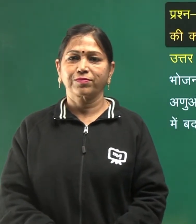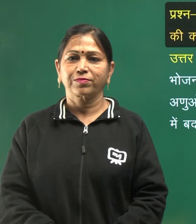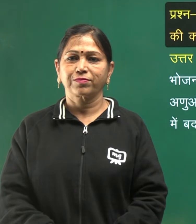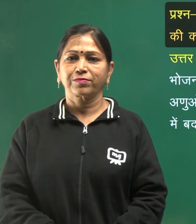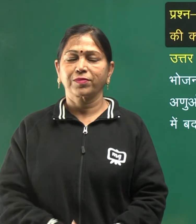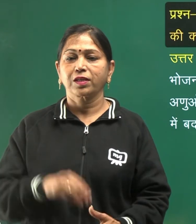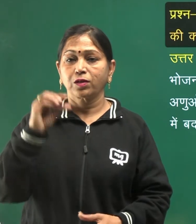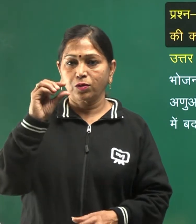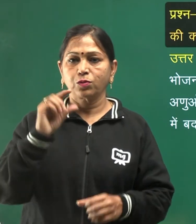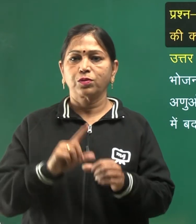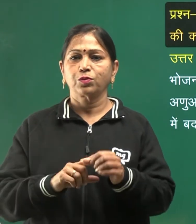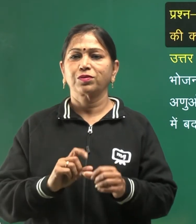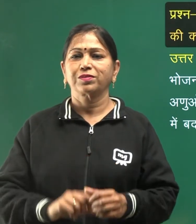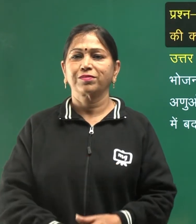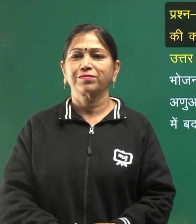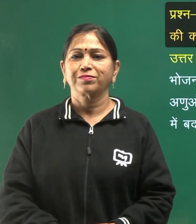लघुत्तरात्मक प्रश्न